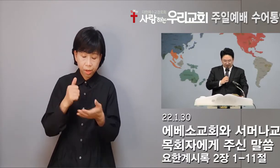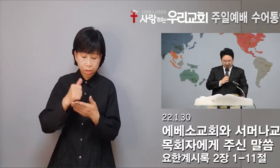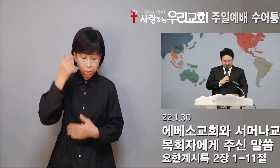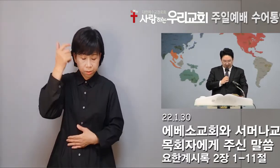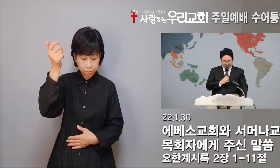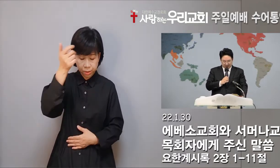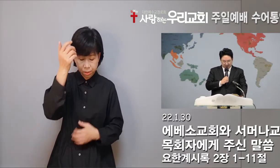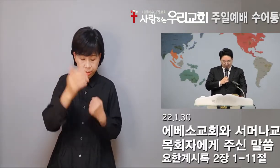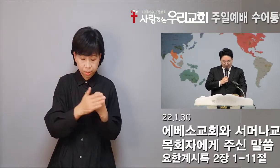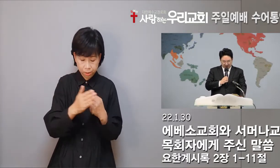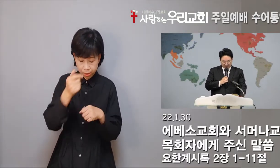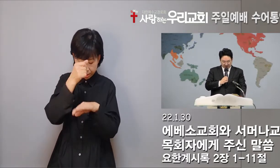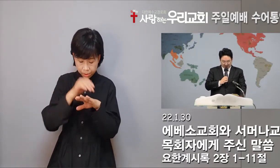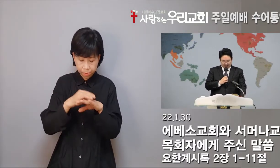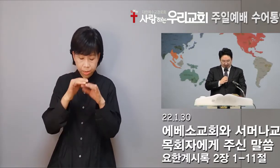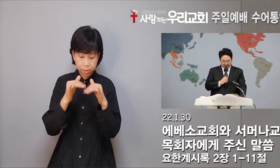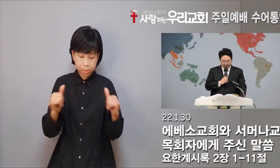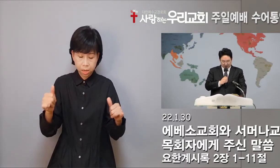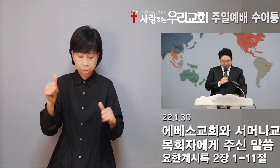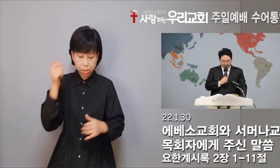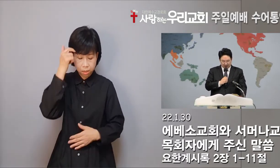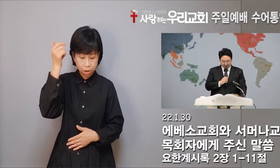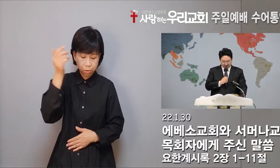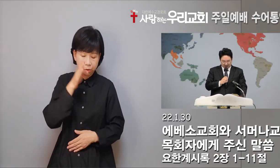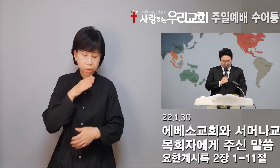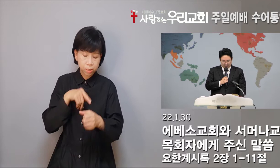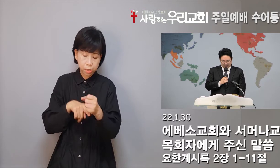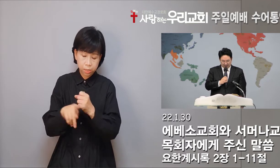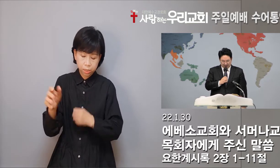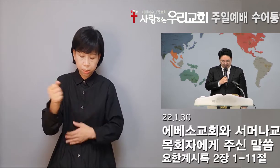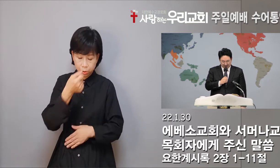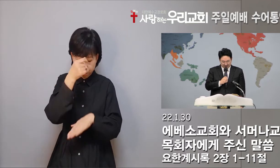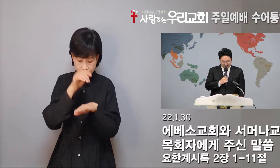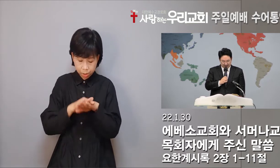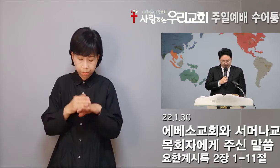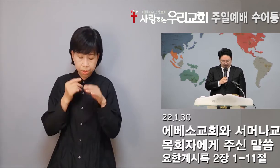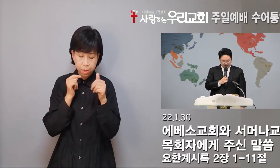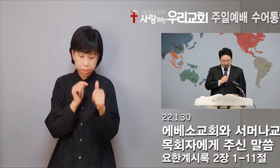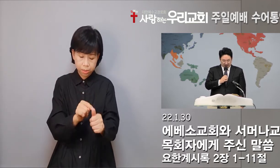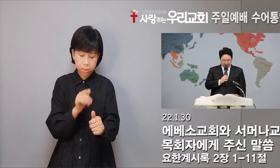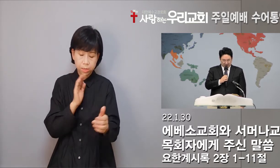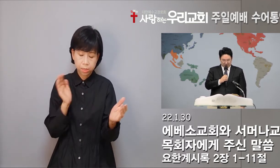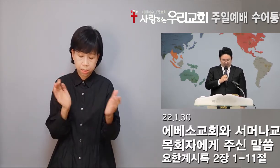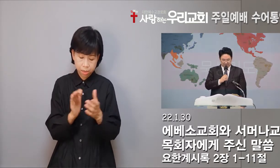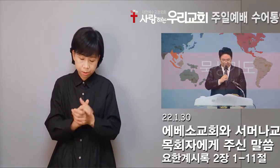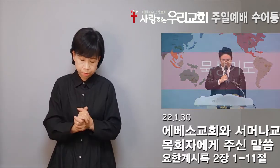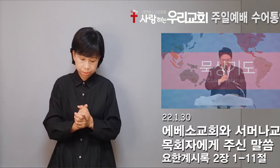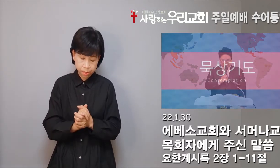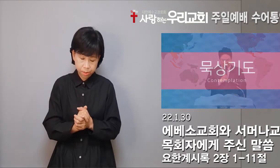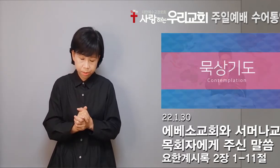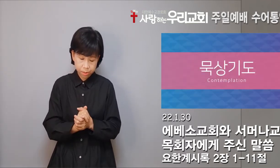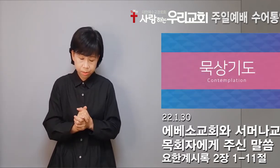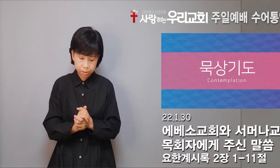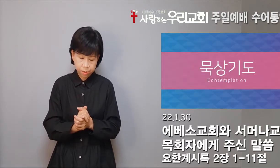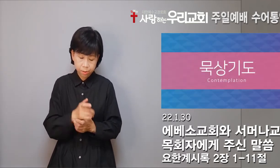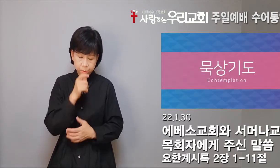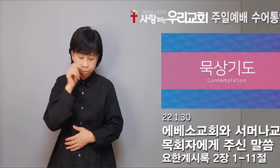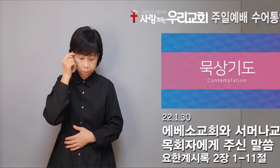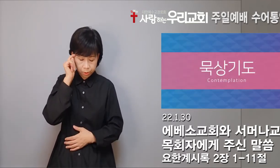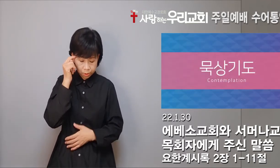하나님은 영이시니 예배하는 자가 영과 진리로 예배할지니라. 묵상